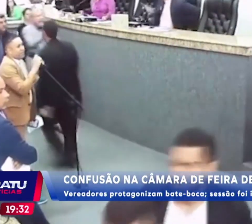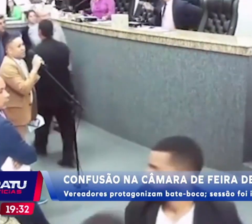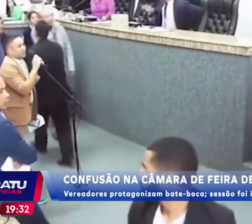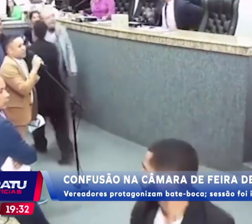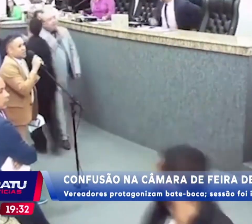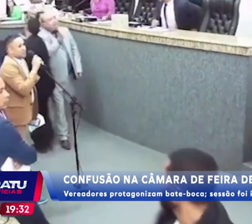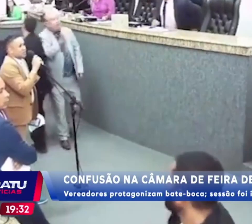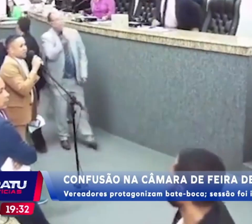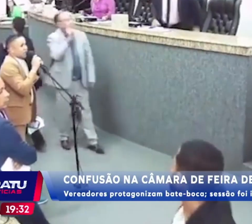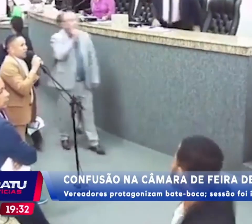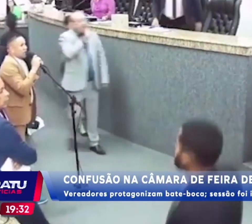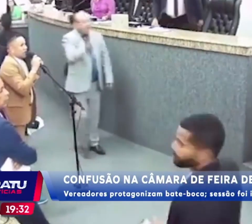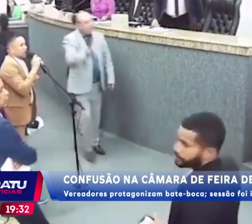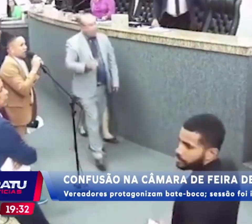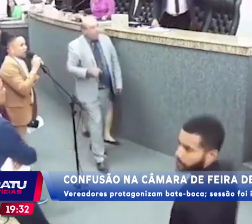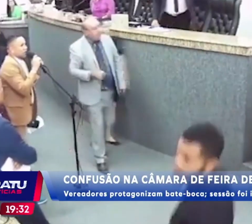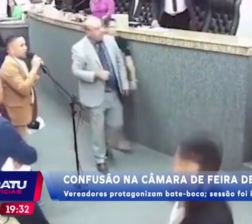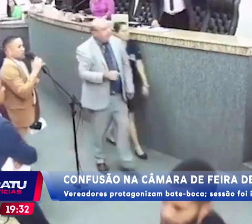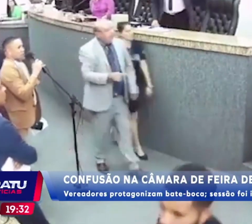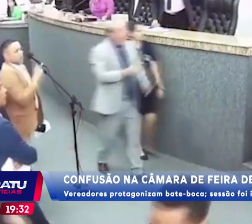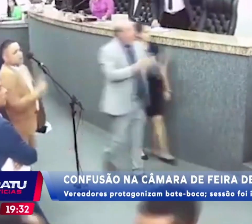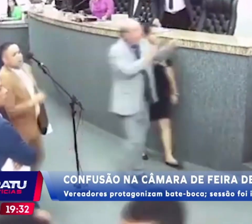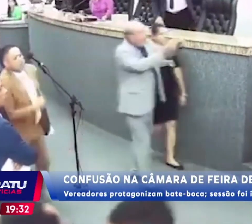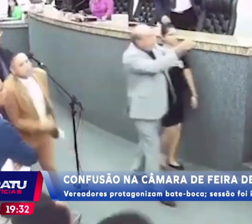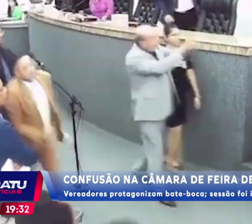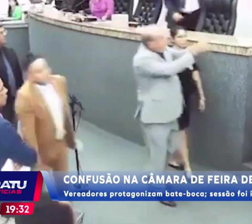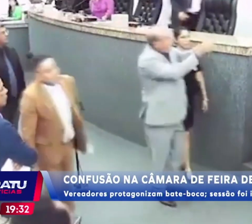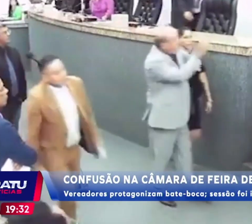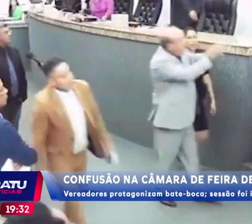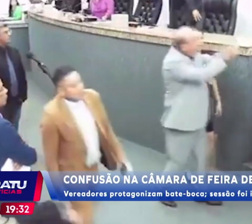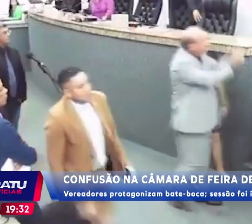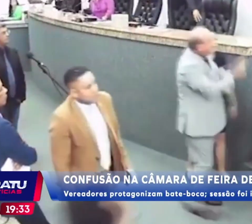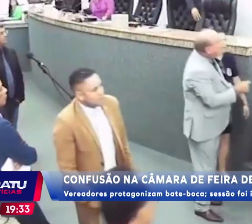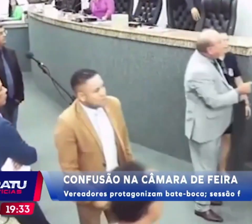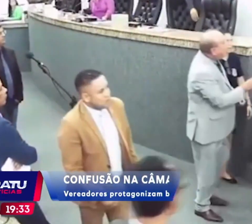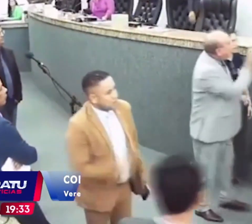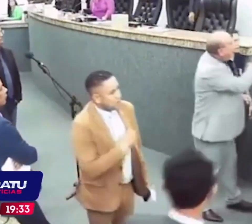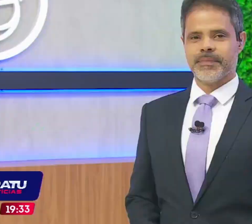tentou acalmar os ânimos sem sucesso e a sessão precisou ser interrompida